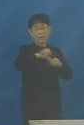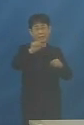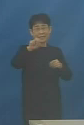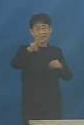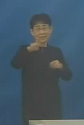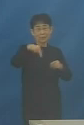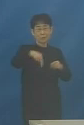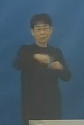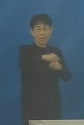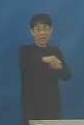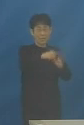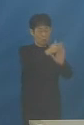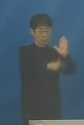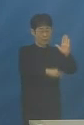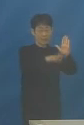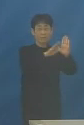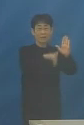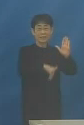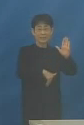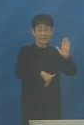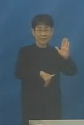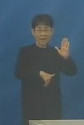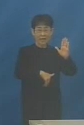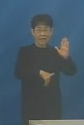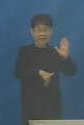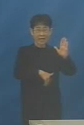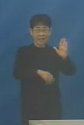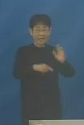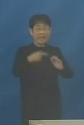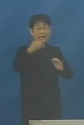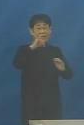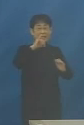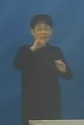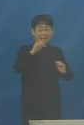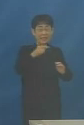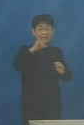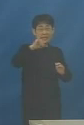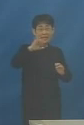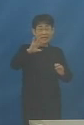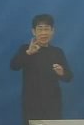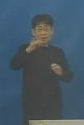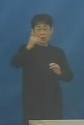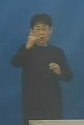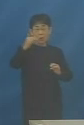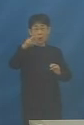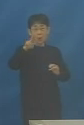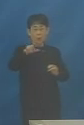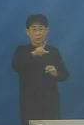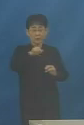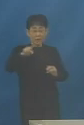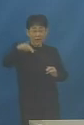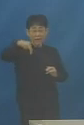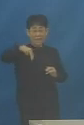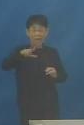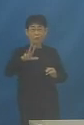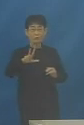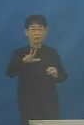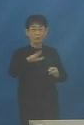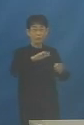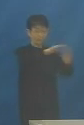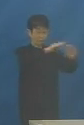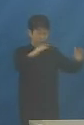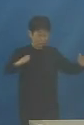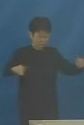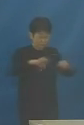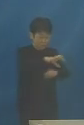ねテーマにしましていこう窓の方でイベントをされることになりますまた